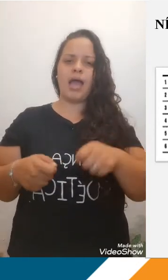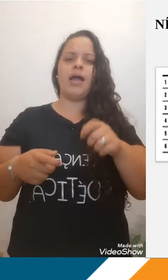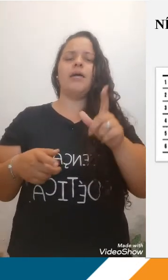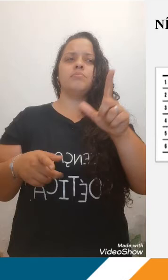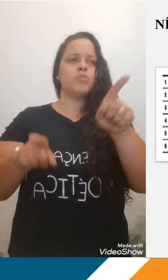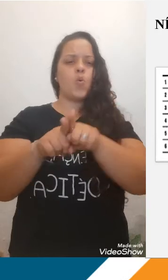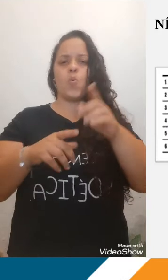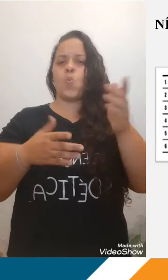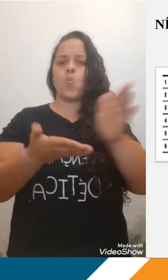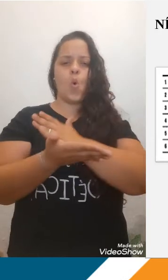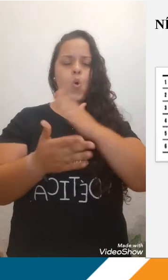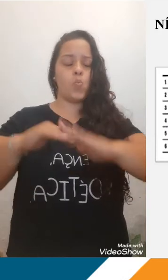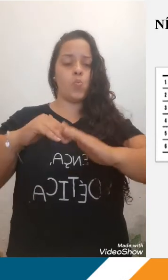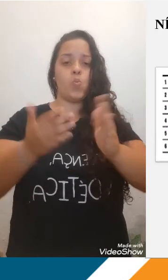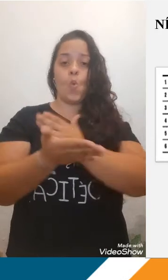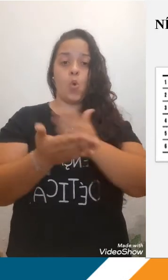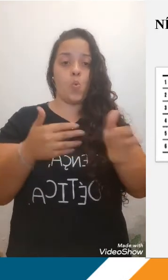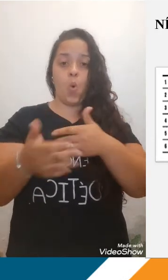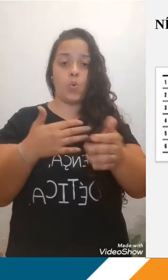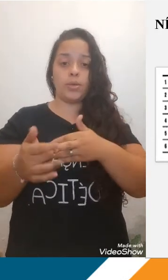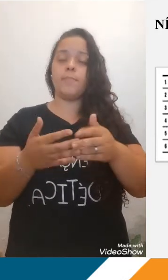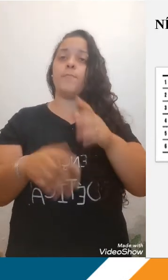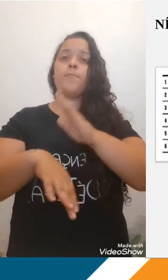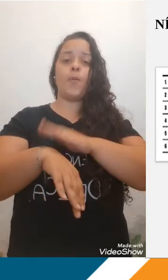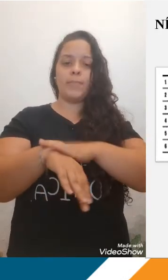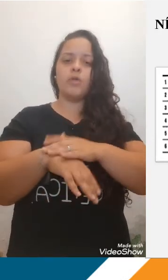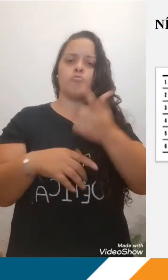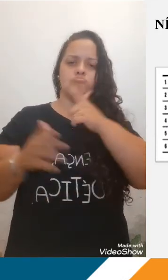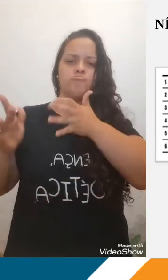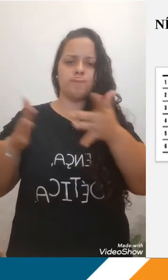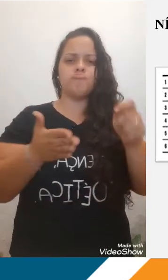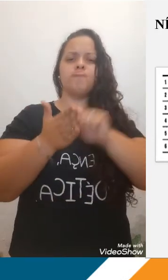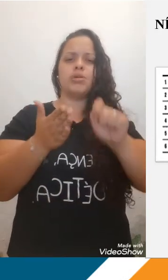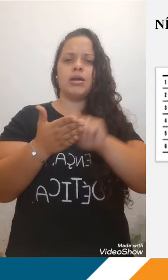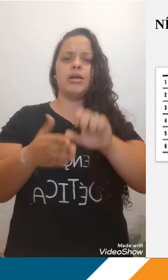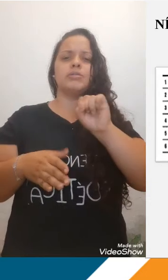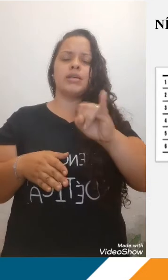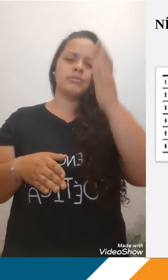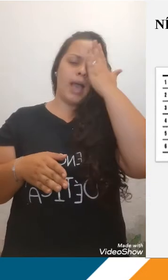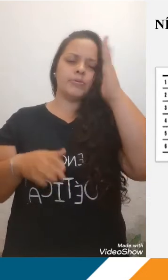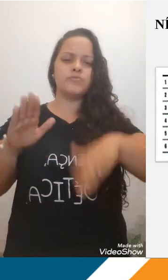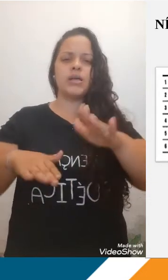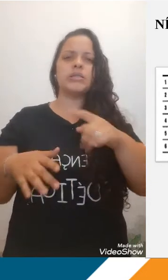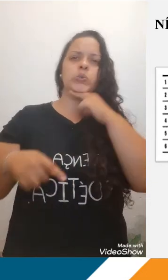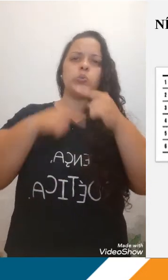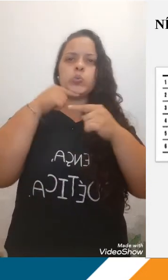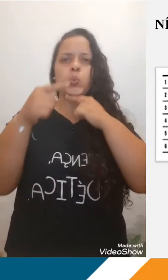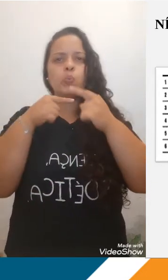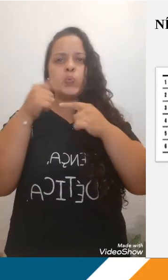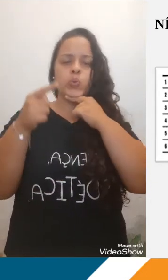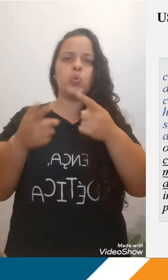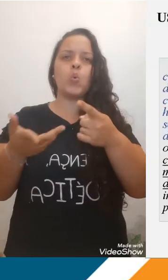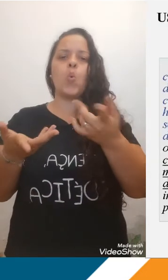qualquer momento, desde a introdução até o desenvolvimento, mesmo que vocês, às vezes, se sintam inseguros na hora de usar